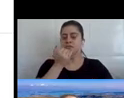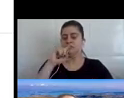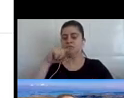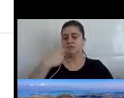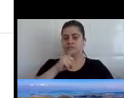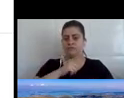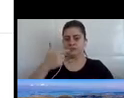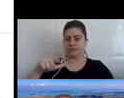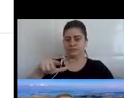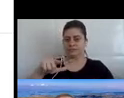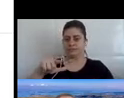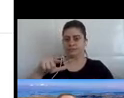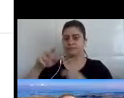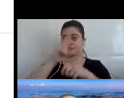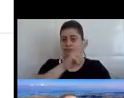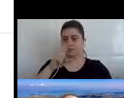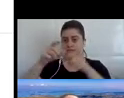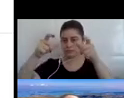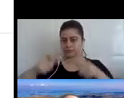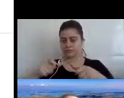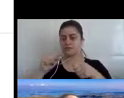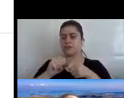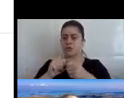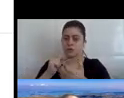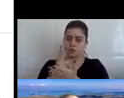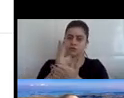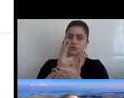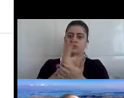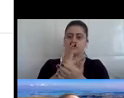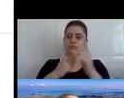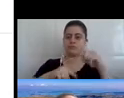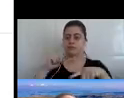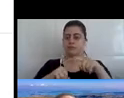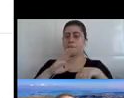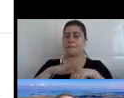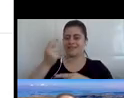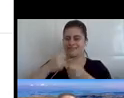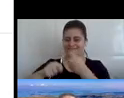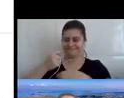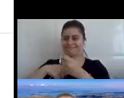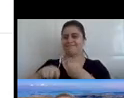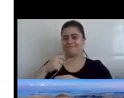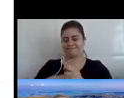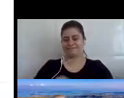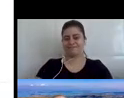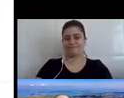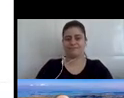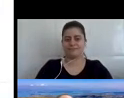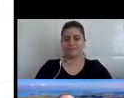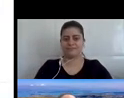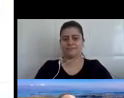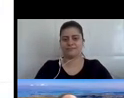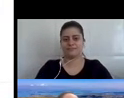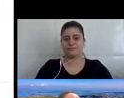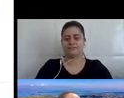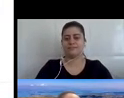urbano que vai continuar com essa produção mais agroecológica. E a gente não pode deixar de considerar a